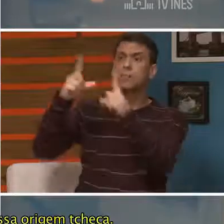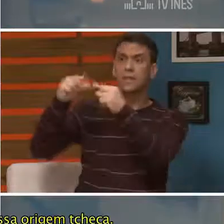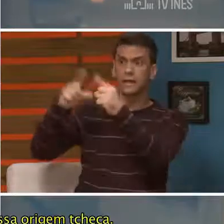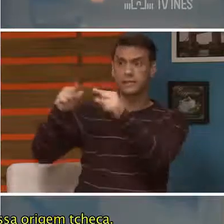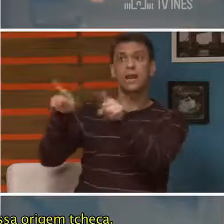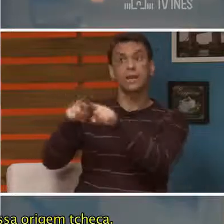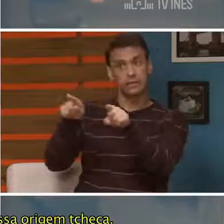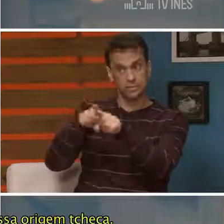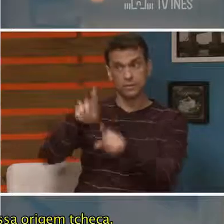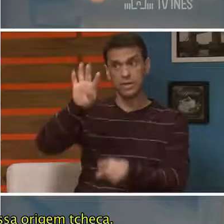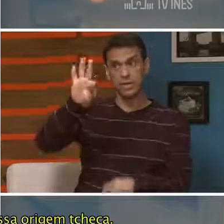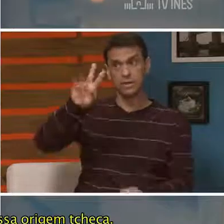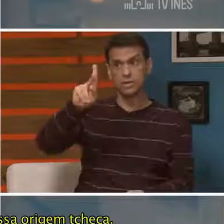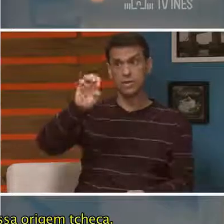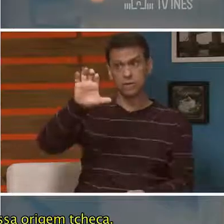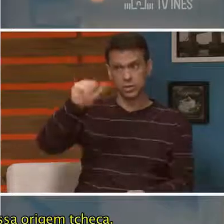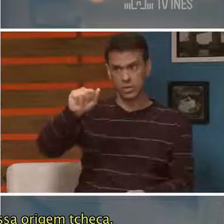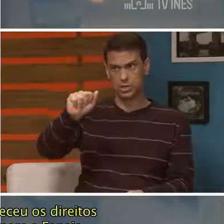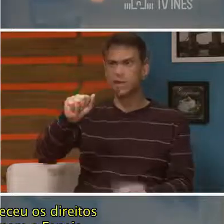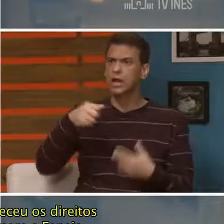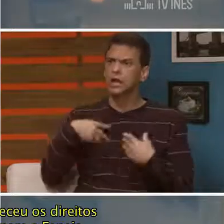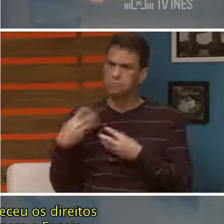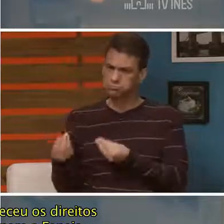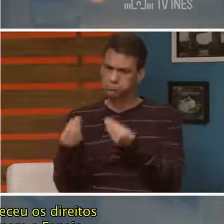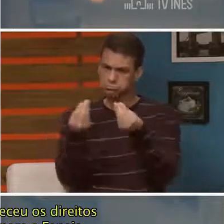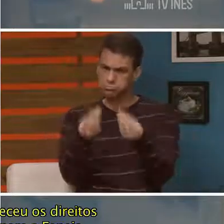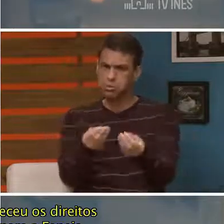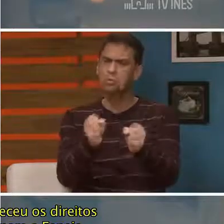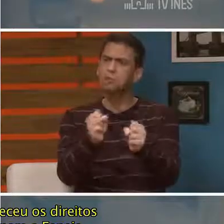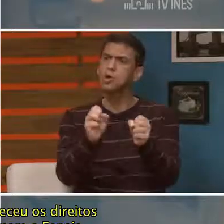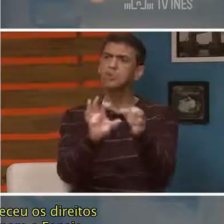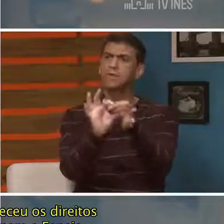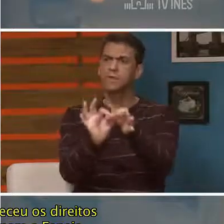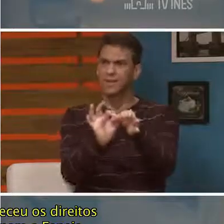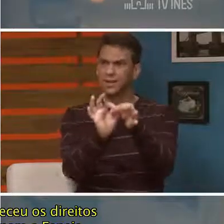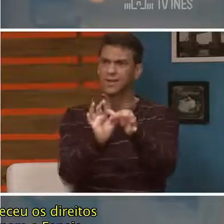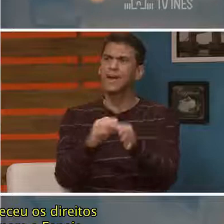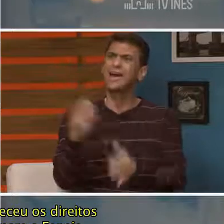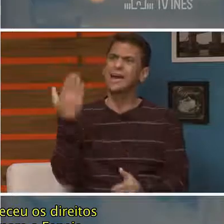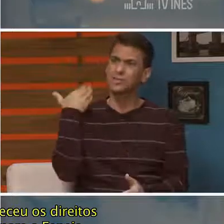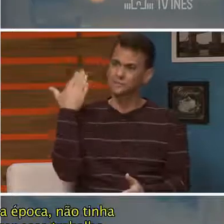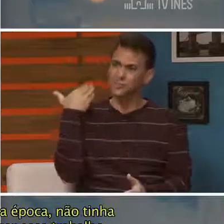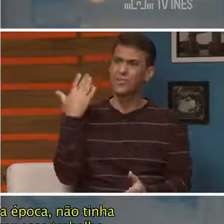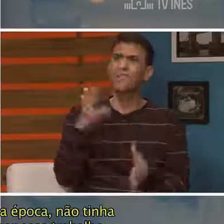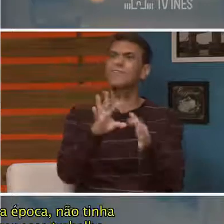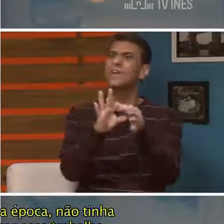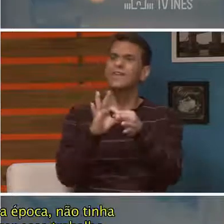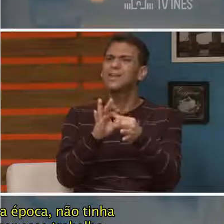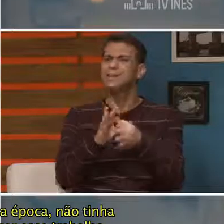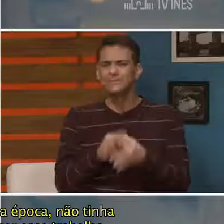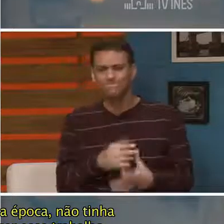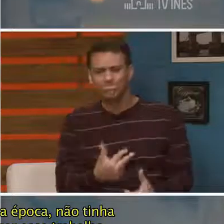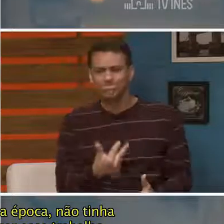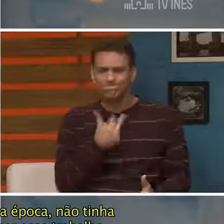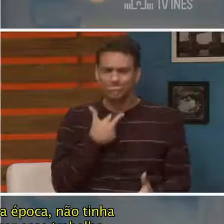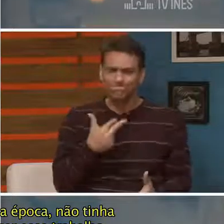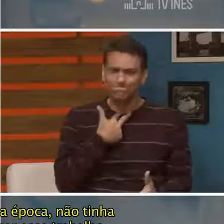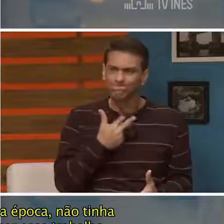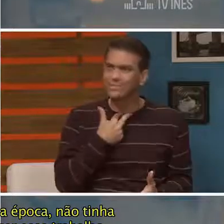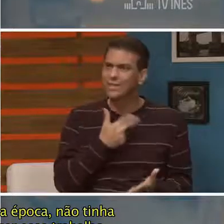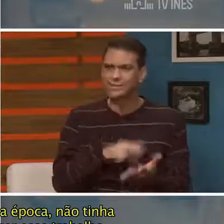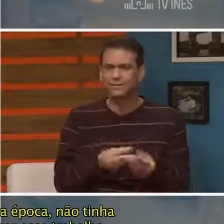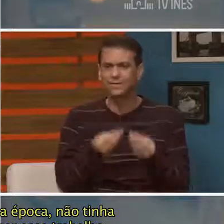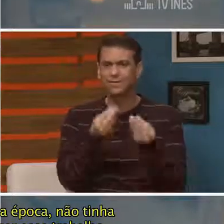e ela é também dessa origem tcheca. Então, ela ofereceu os direitos de tradução para a FENEIS. Como a FENEIS, na época, não